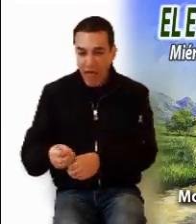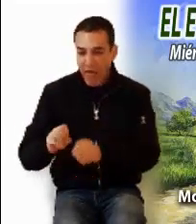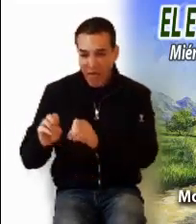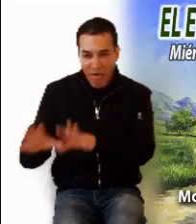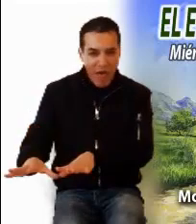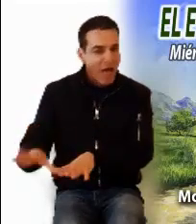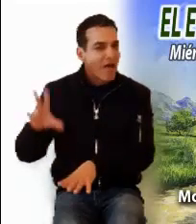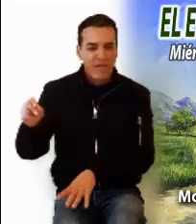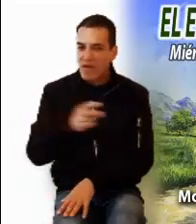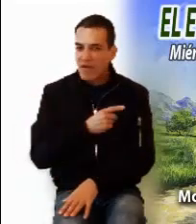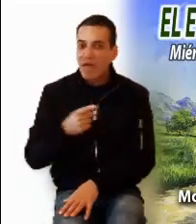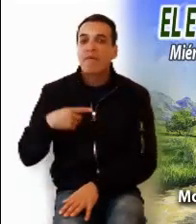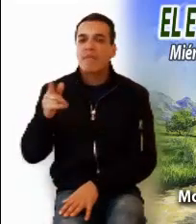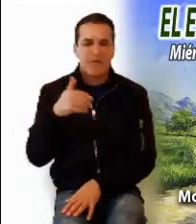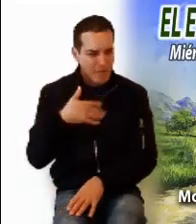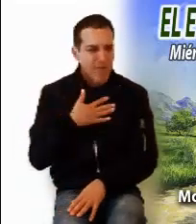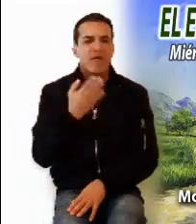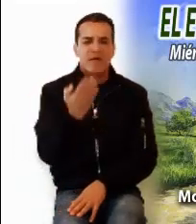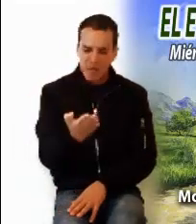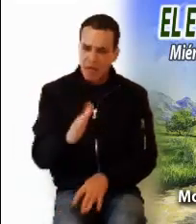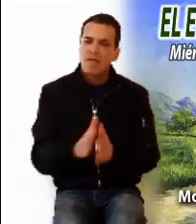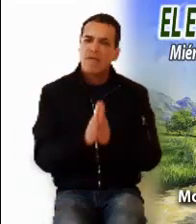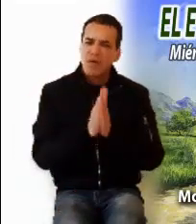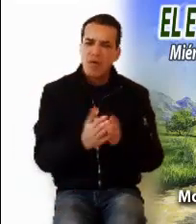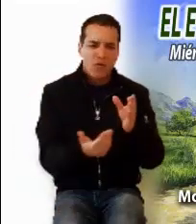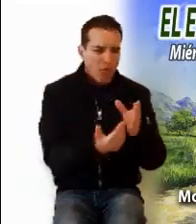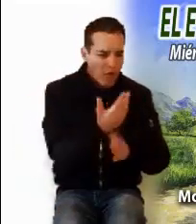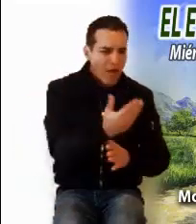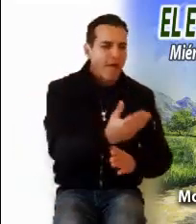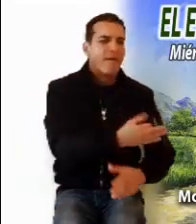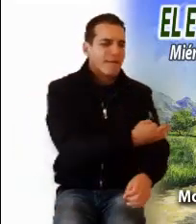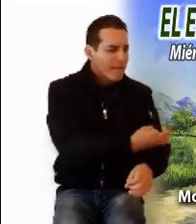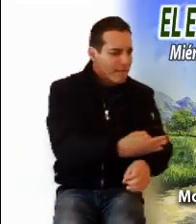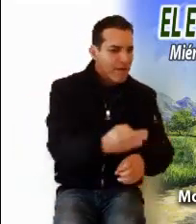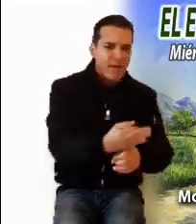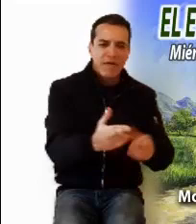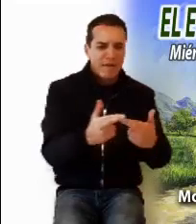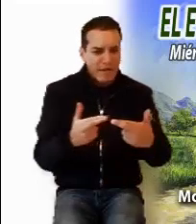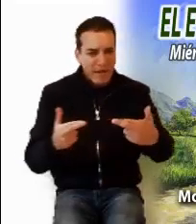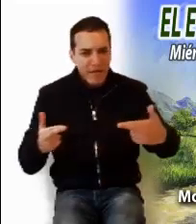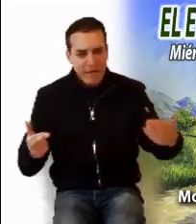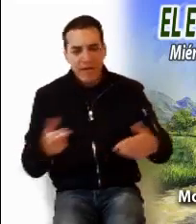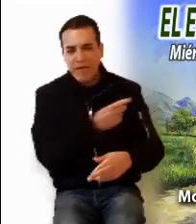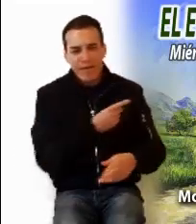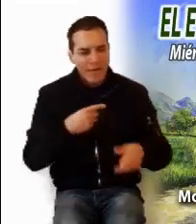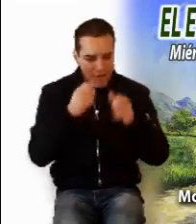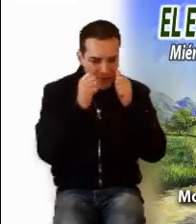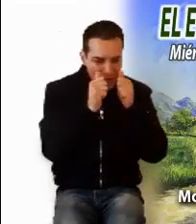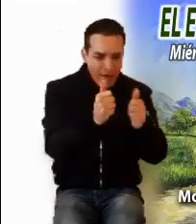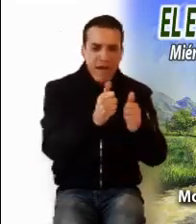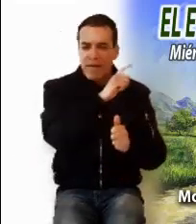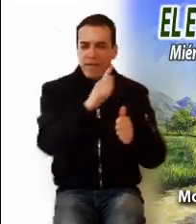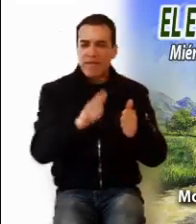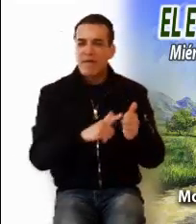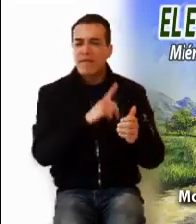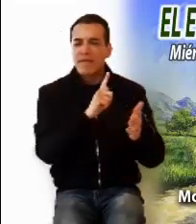sí propone una libertad y una nueva relación con su nueva familia, nacida de la escucha y cumplimiento